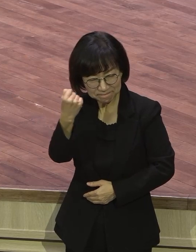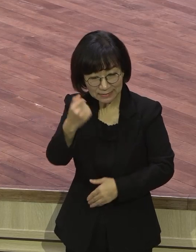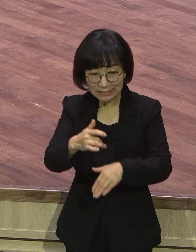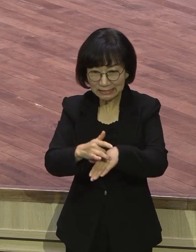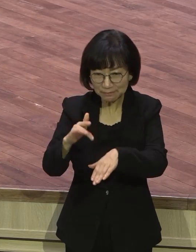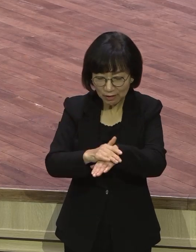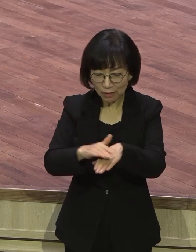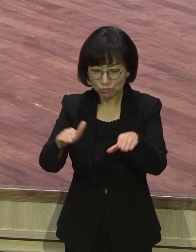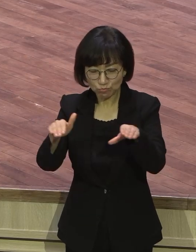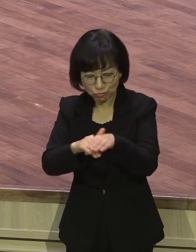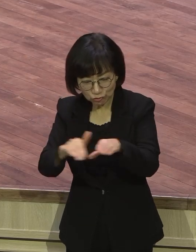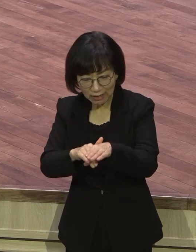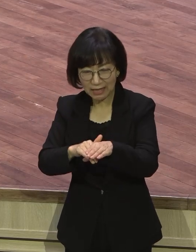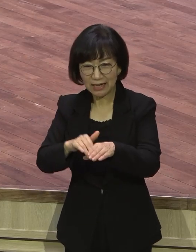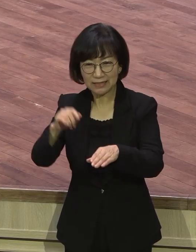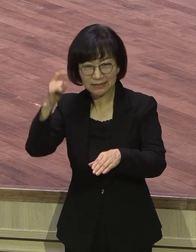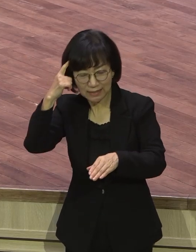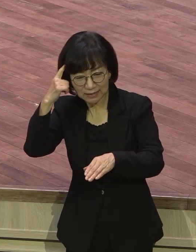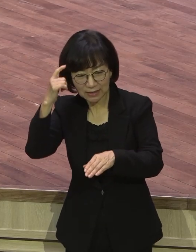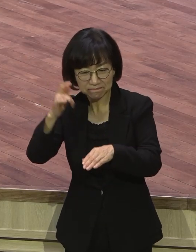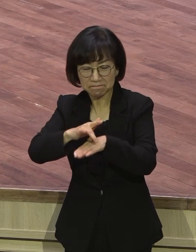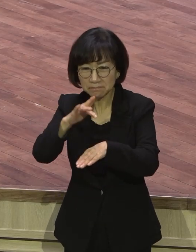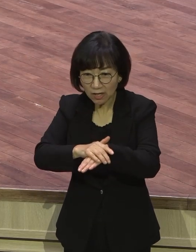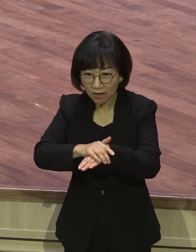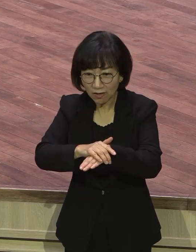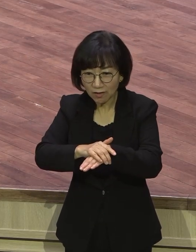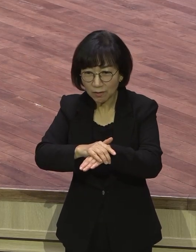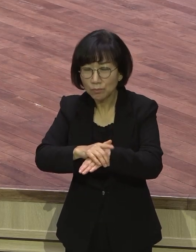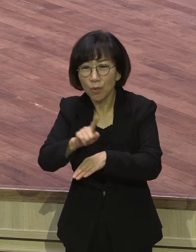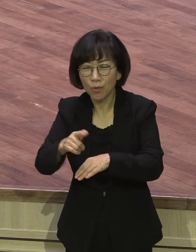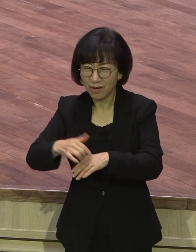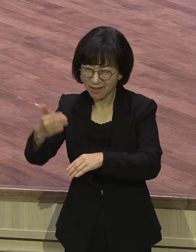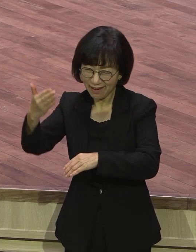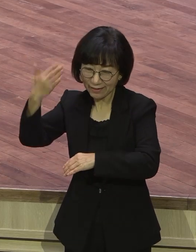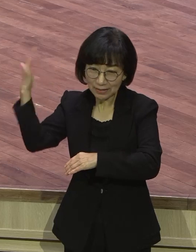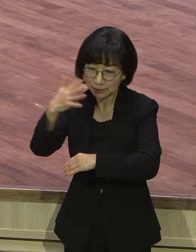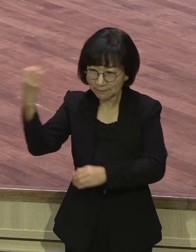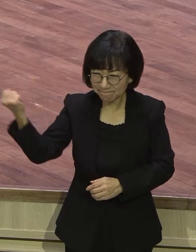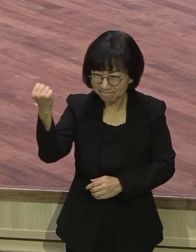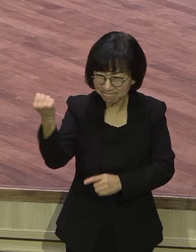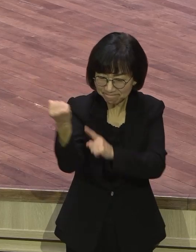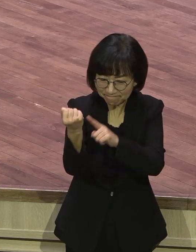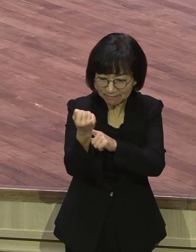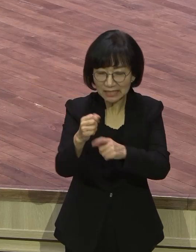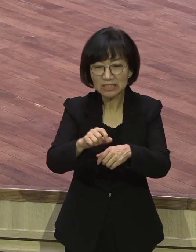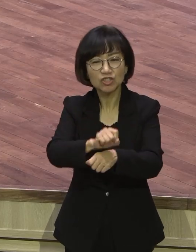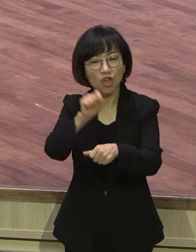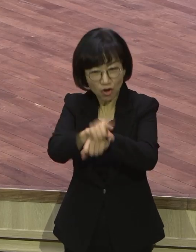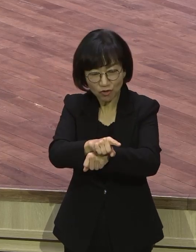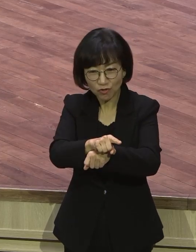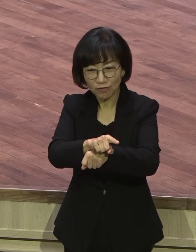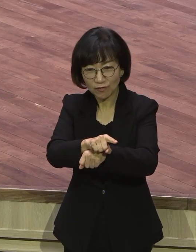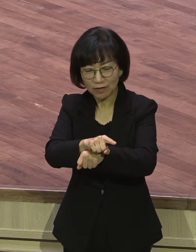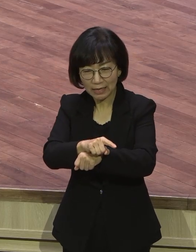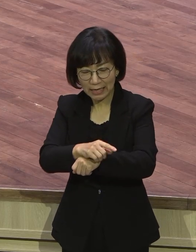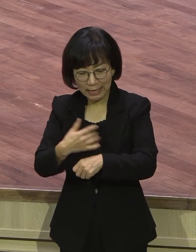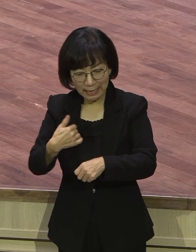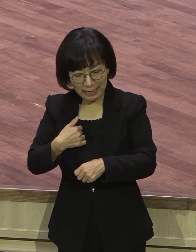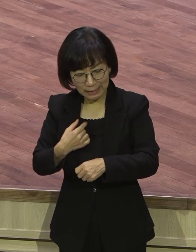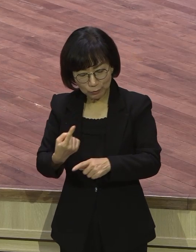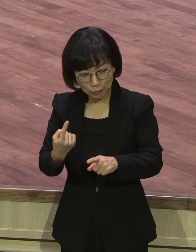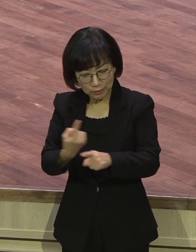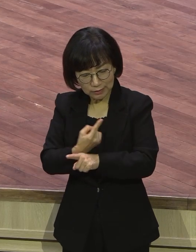내가 잘못된 그런 예털 옛날부터 가지고 있던 그 성격 내가 좀 치유받아야 되겠다